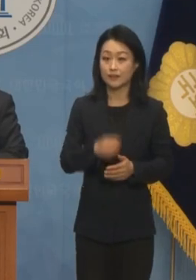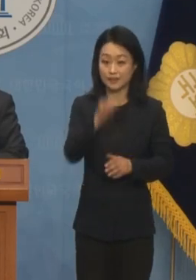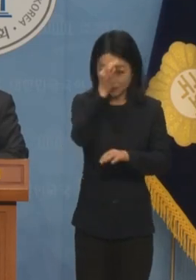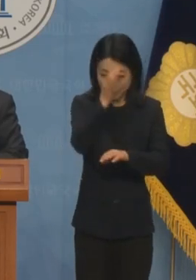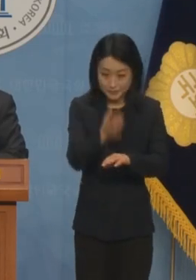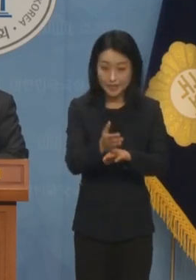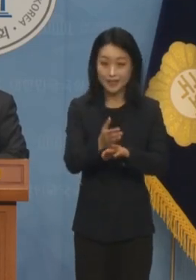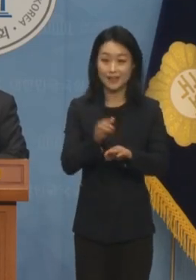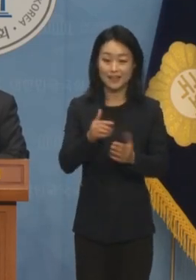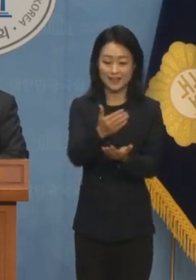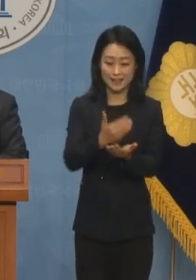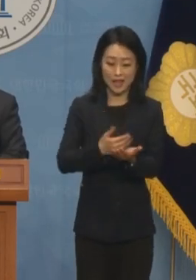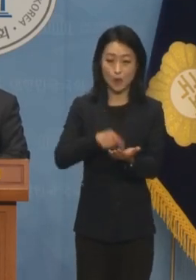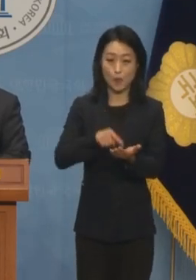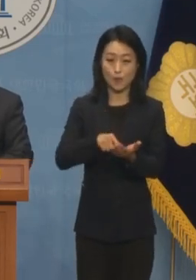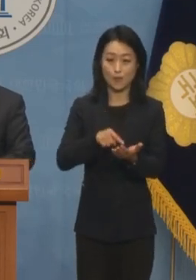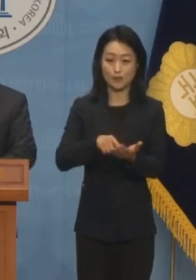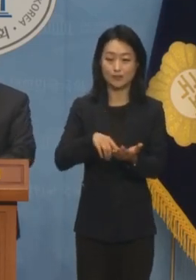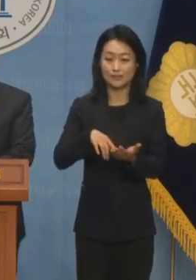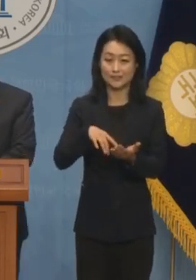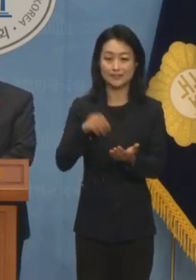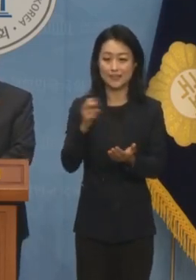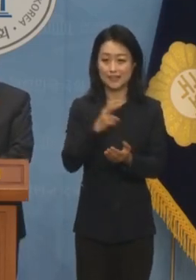죄송합니다. 다시 하겠습니다.